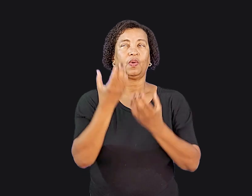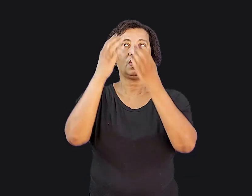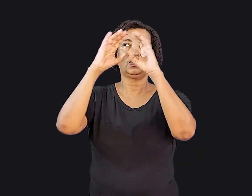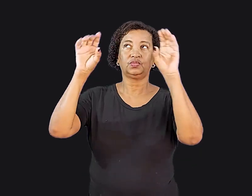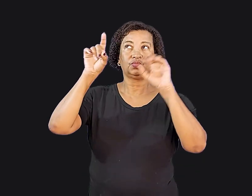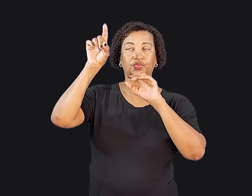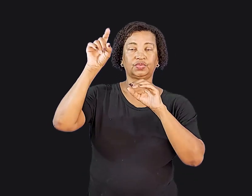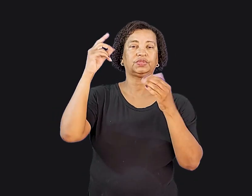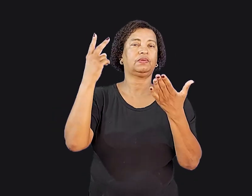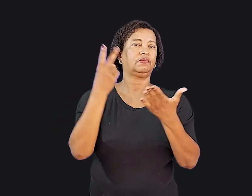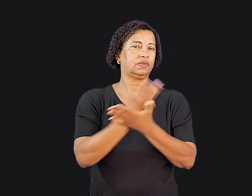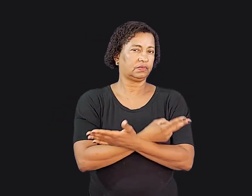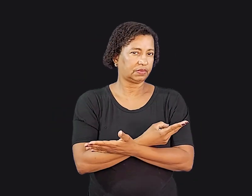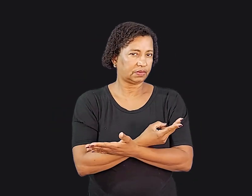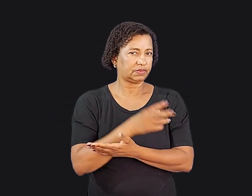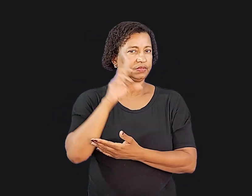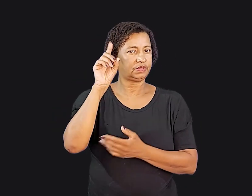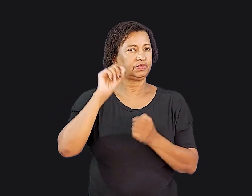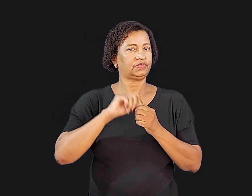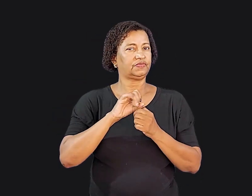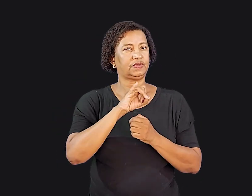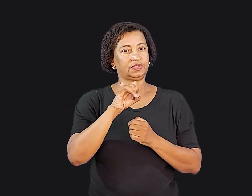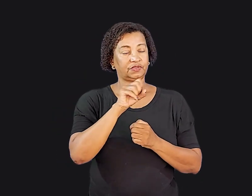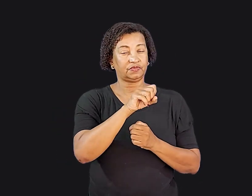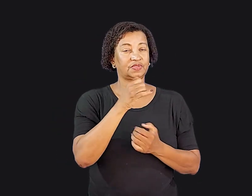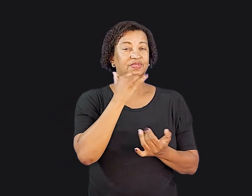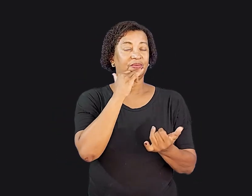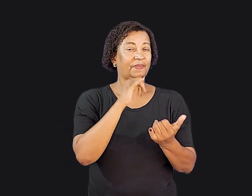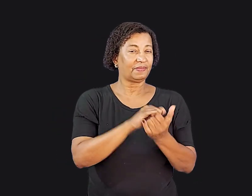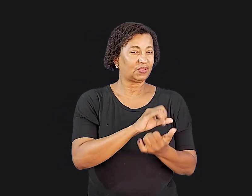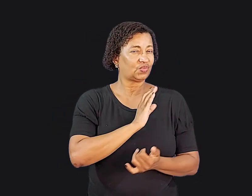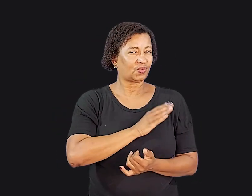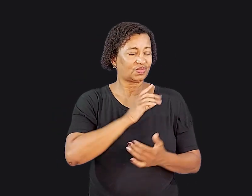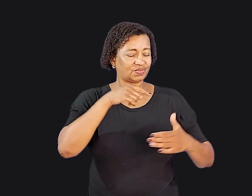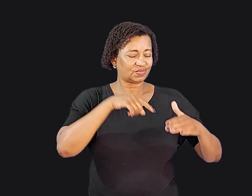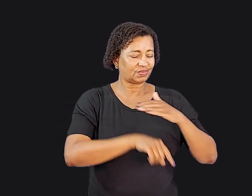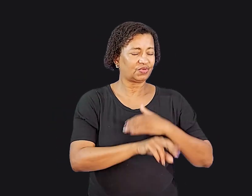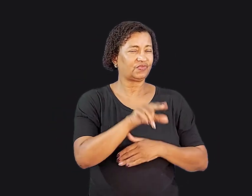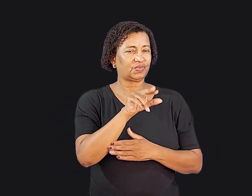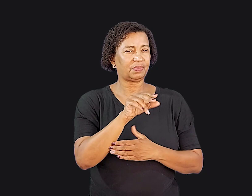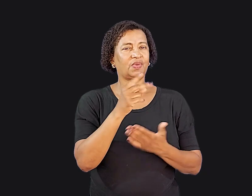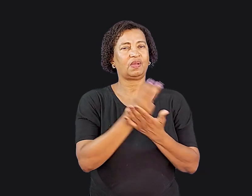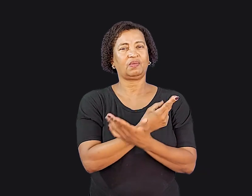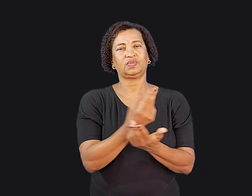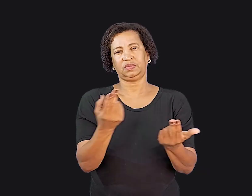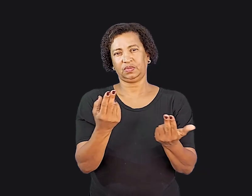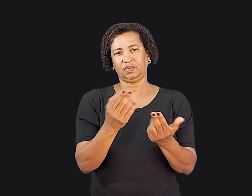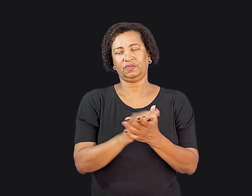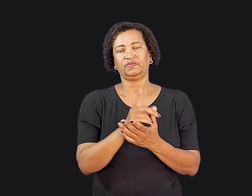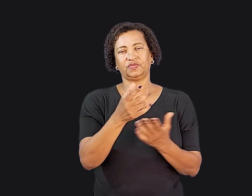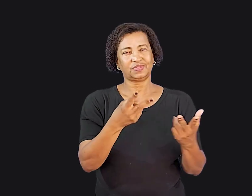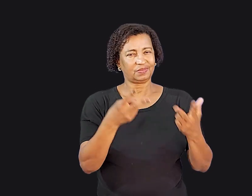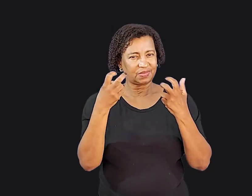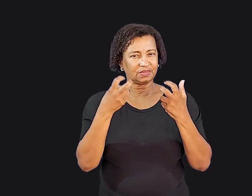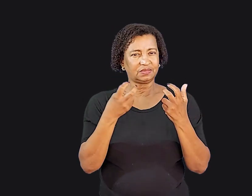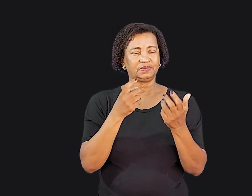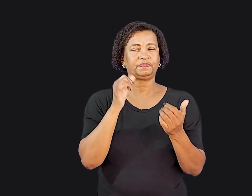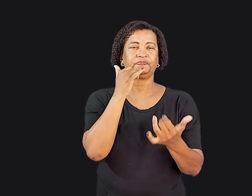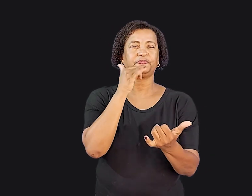Pai Celestial, se cada um de vocês não perdoar de coração a seu irmão." Você percebe como o perdão entre os irmãos é